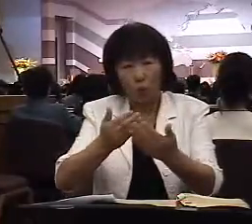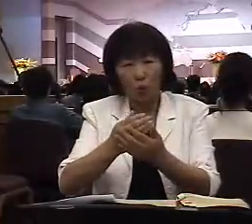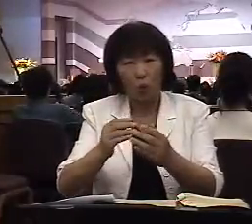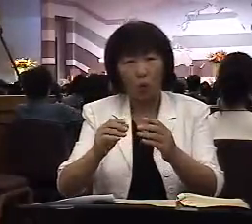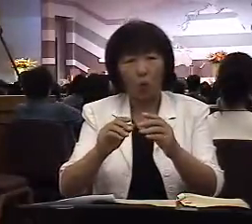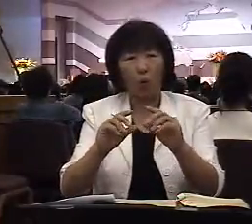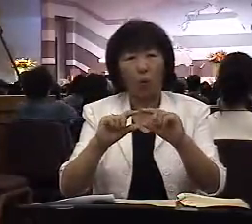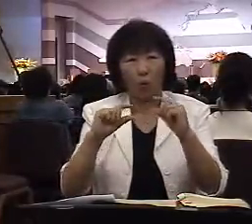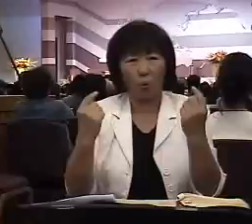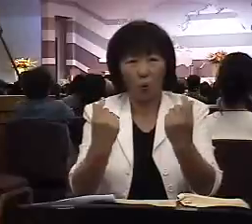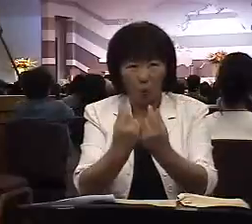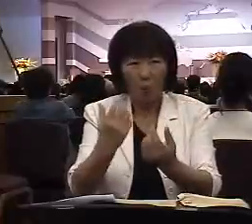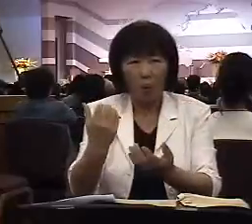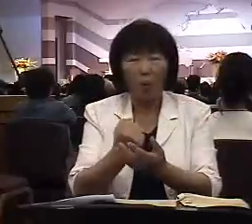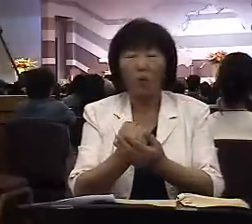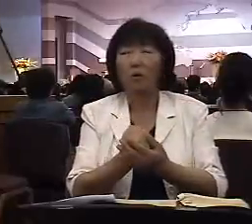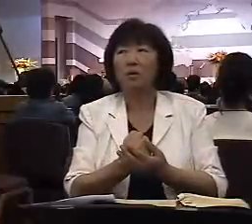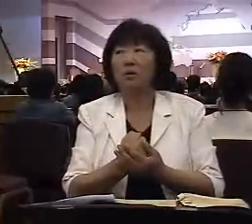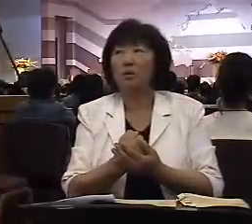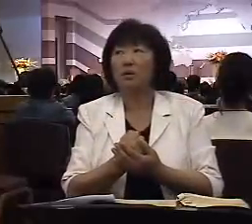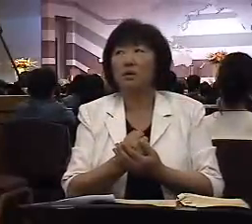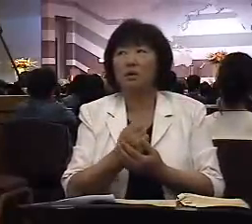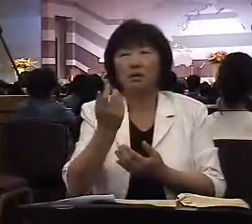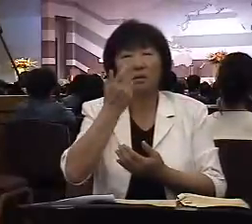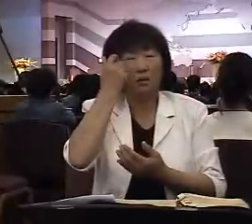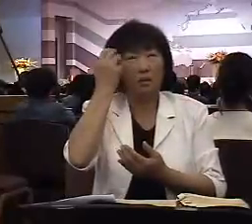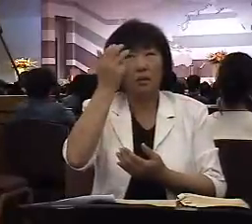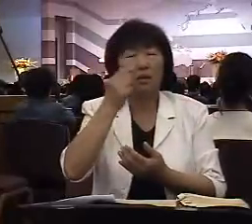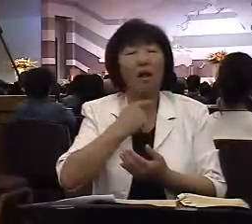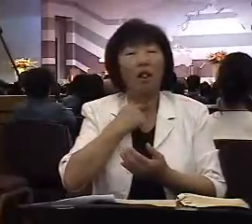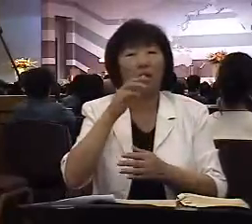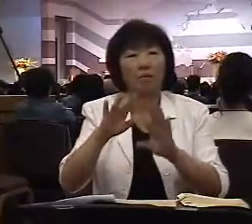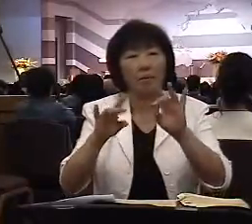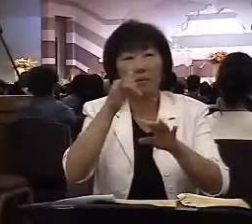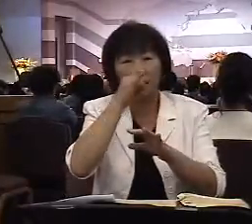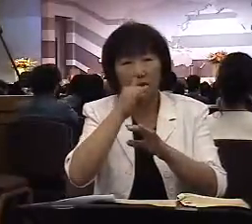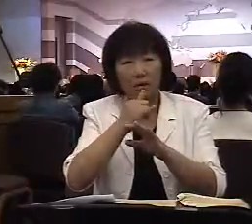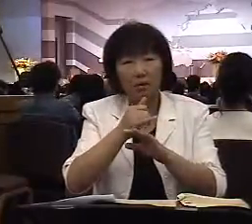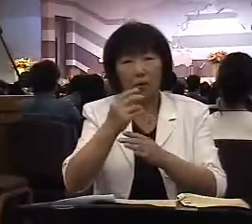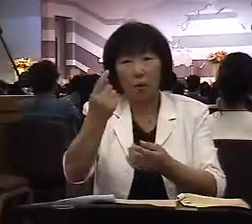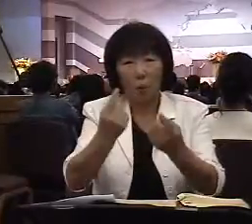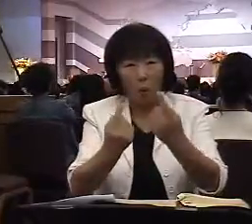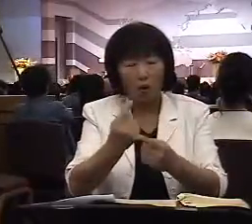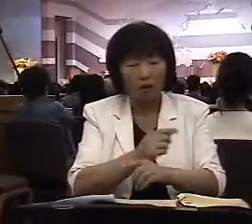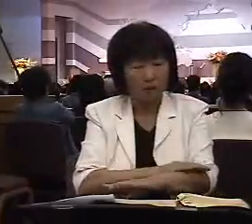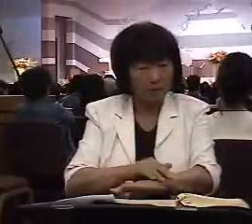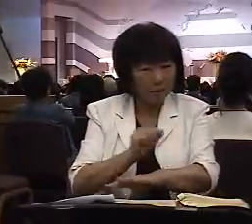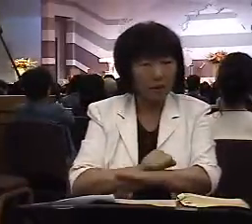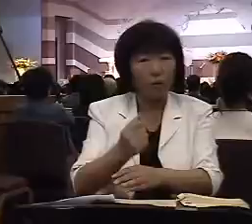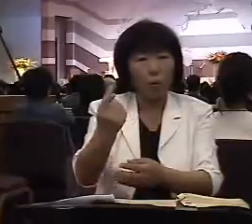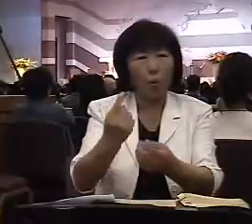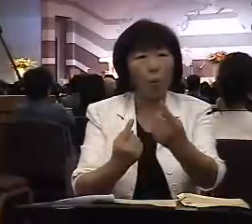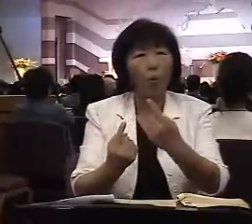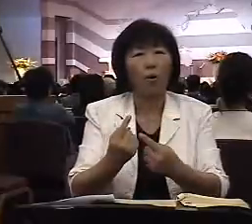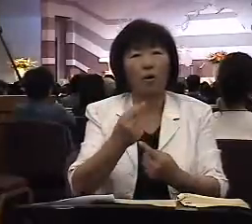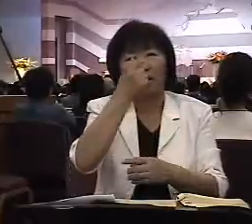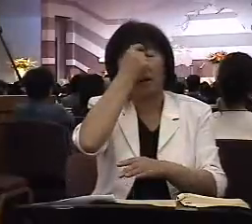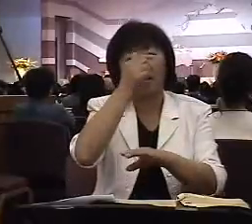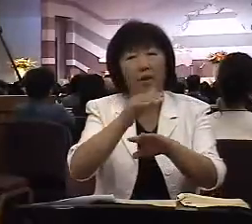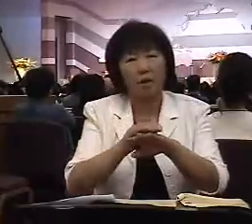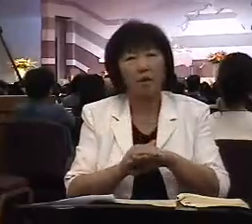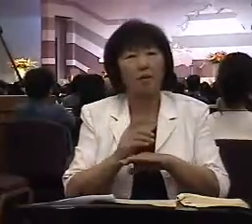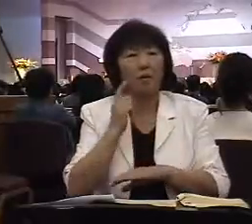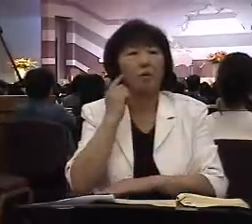위해서 오셨나요? 영적인 어떤 갈급함이 있어서 오셨나요? 잘 오셨습니다. 우리 교회 예배가 얼마나